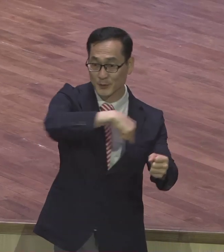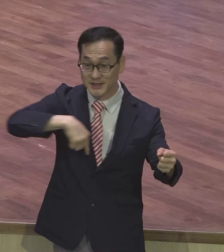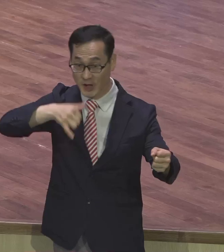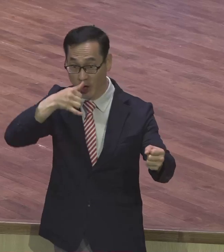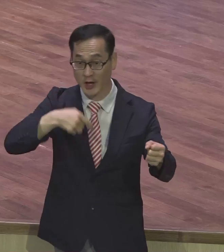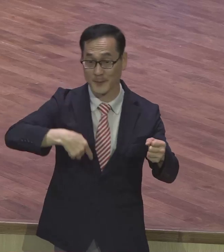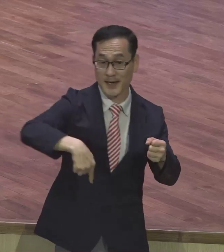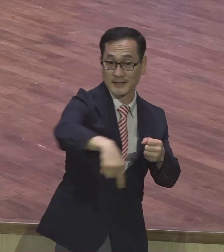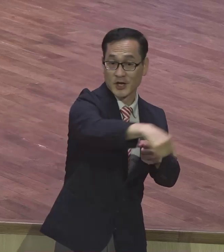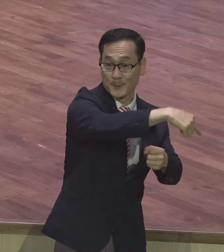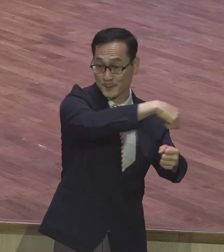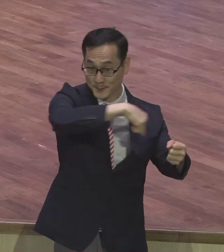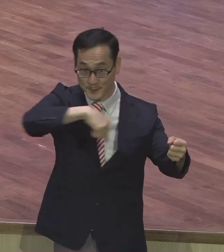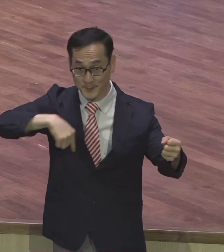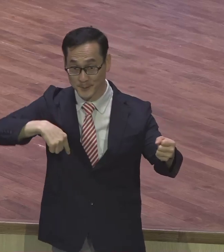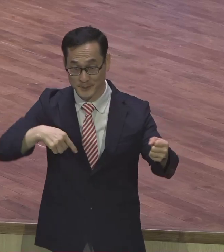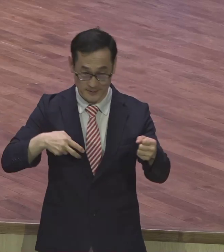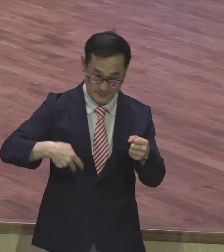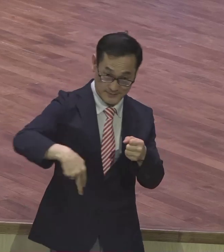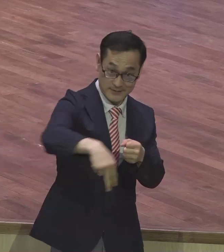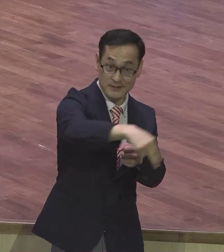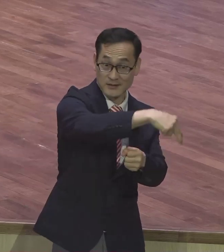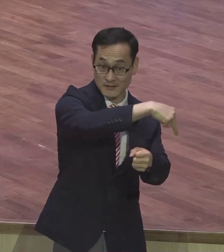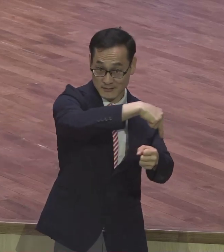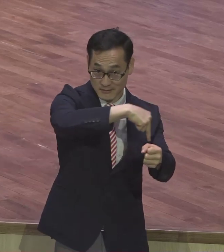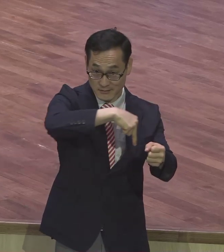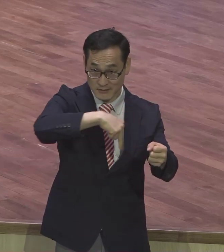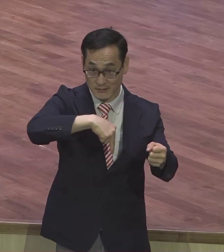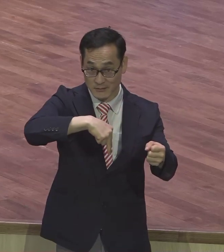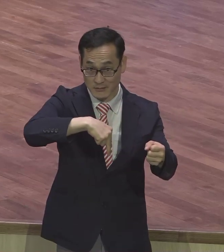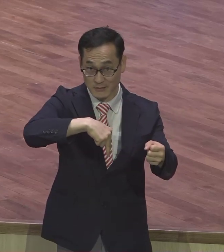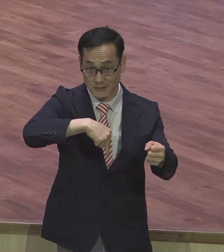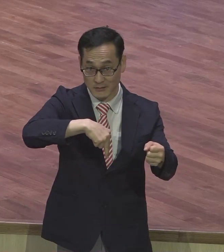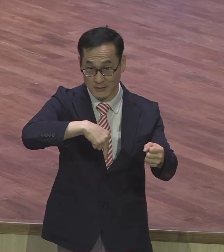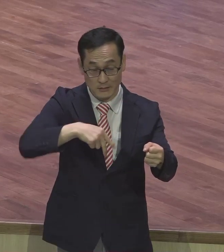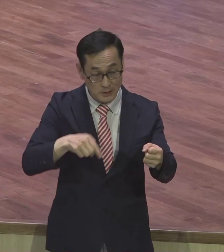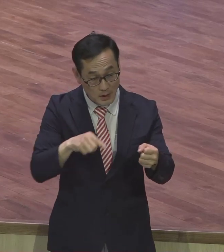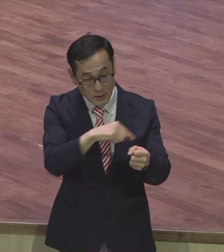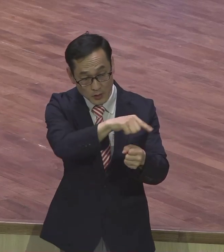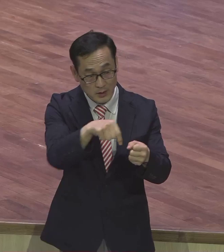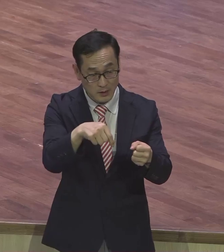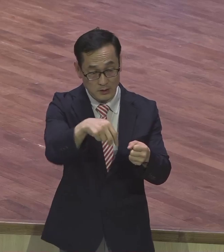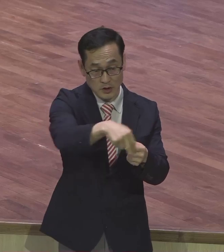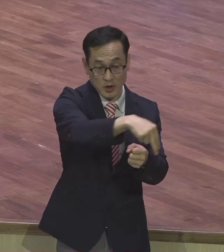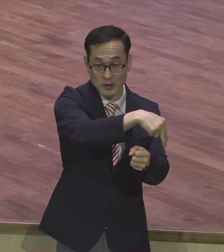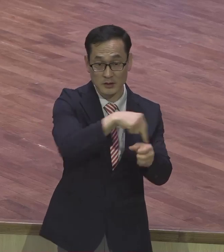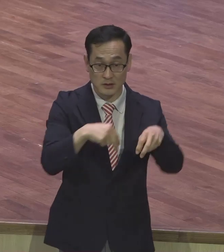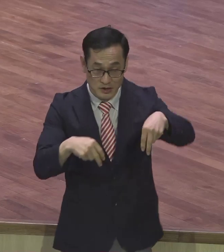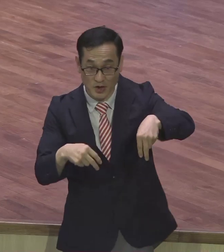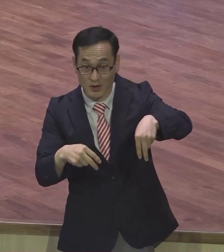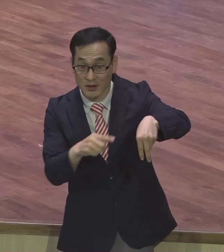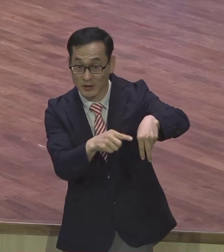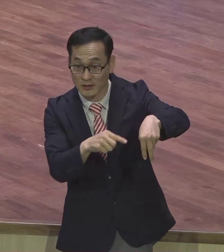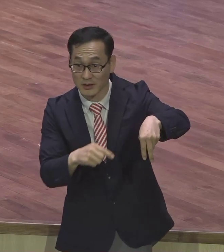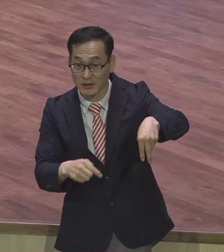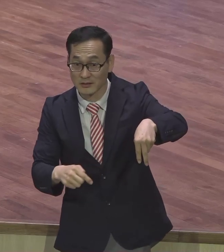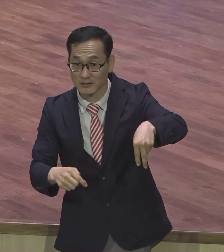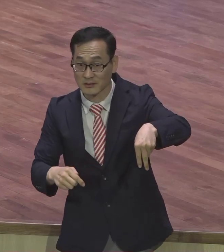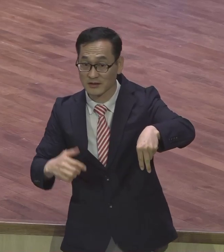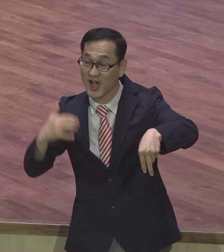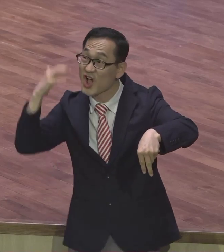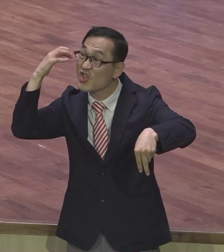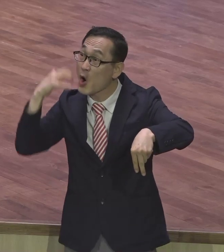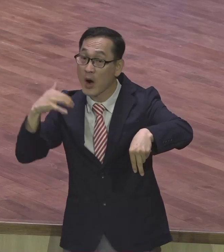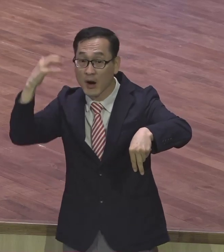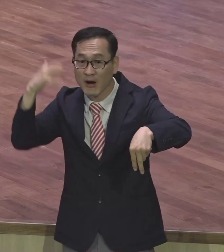반환점으로 돌아가지고 와야 되는데 반환점에서 서 있는 애들이 더우니까 집에 들어가가